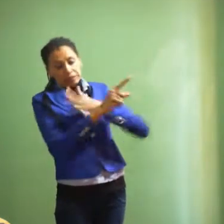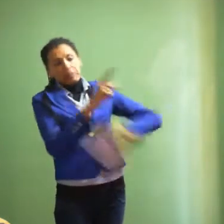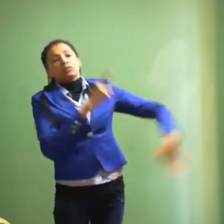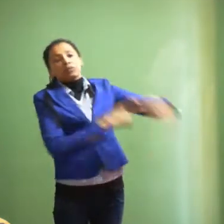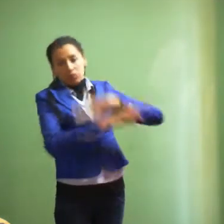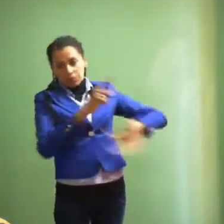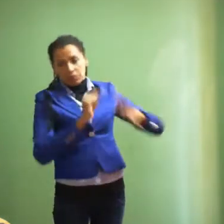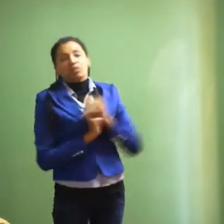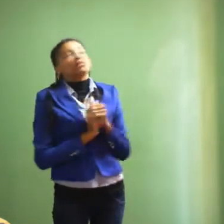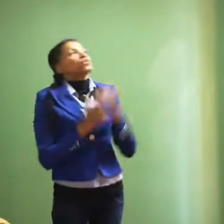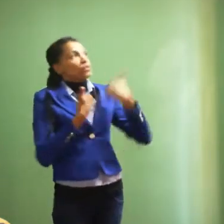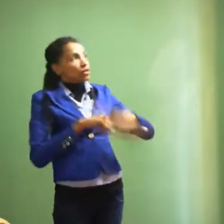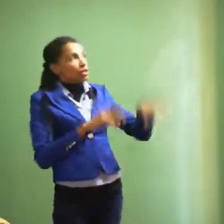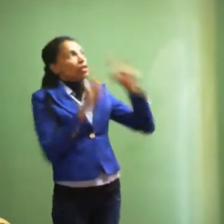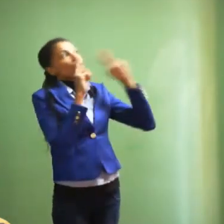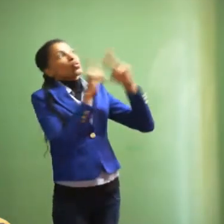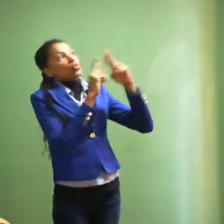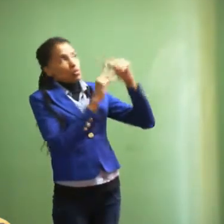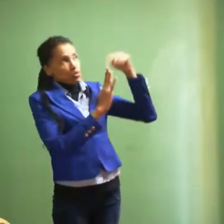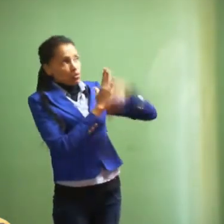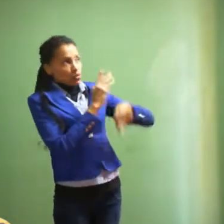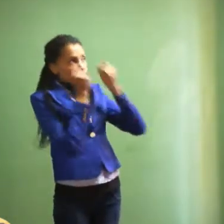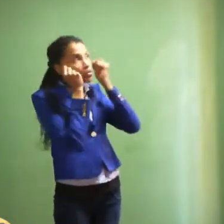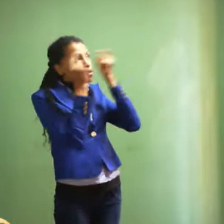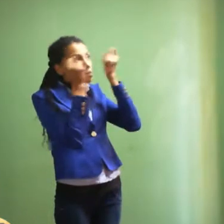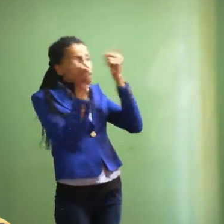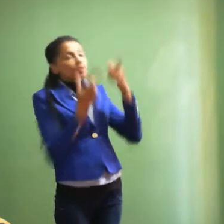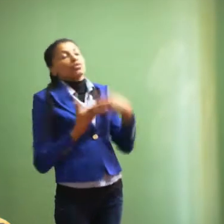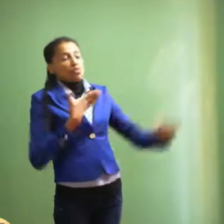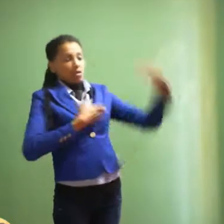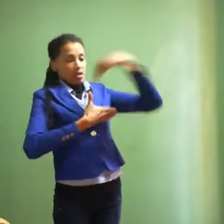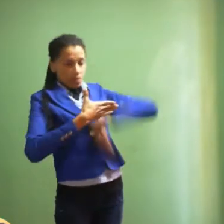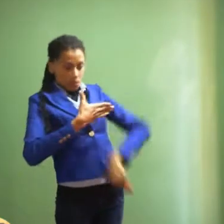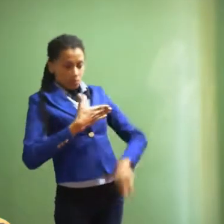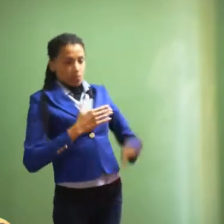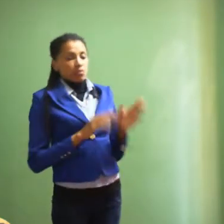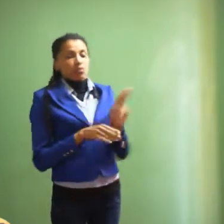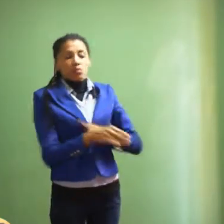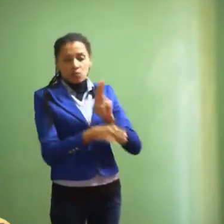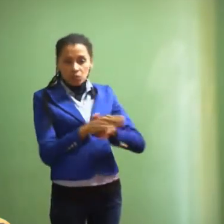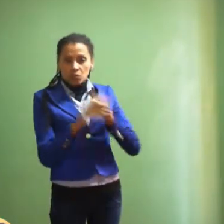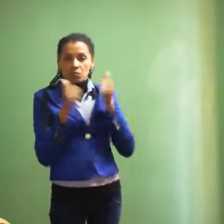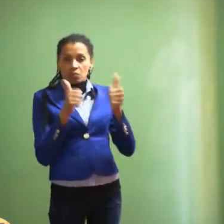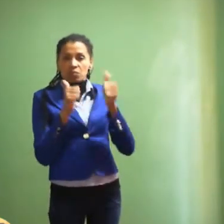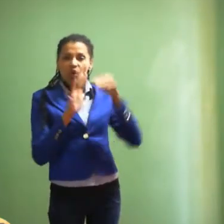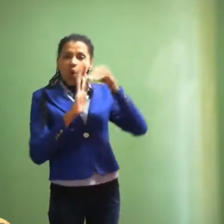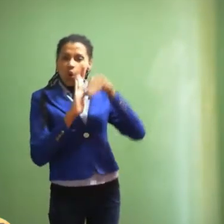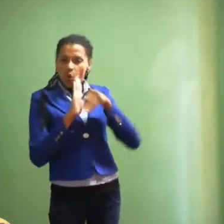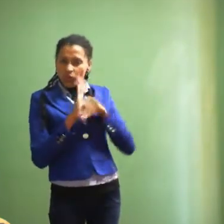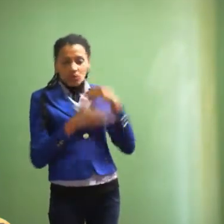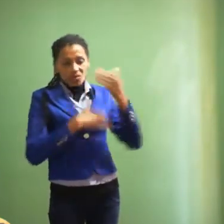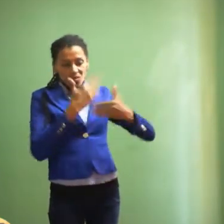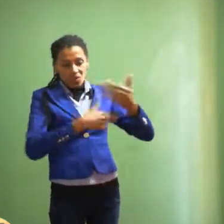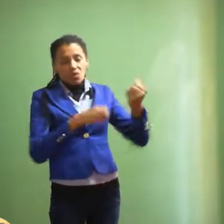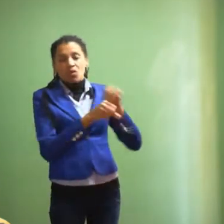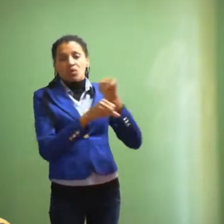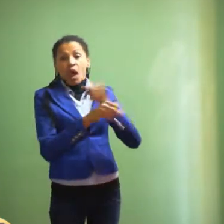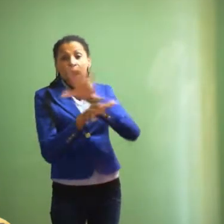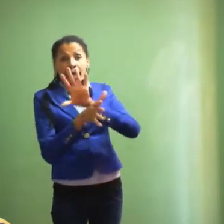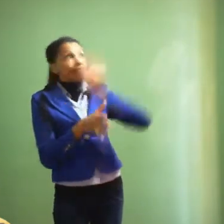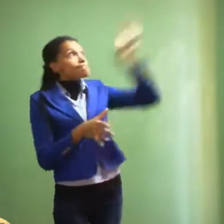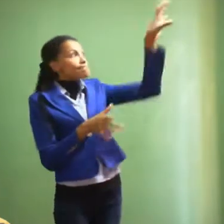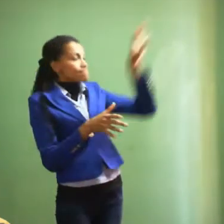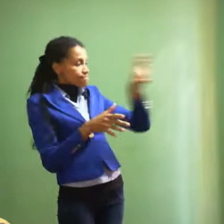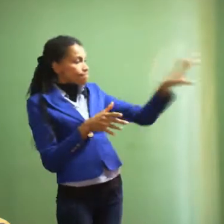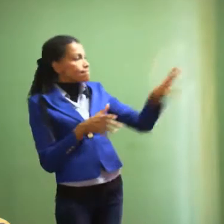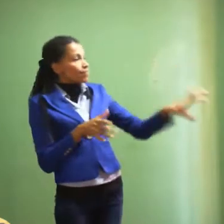tiene un proceso previo de comprensión, de afianzamiento, de apropiación de todos los contenidos que antes se han trabajado, y si se plasma en el tablero y